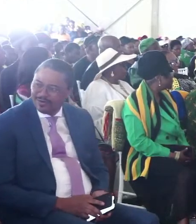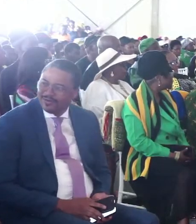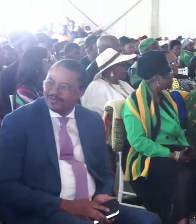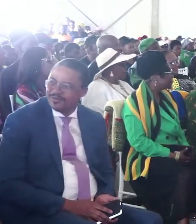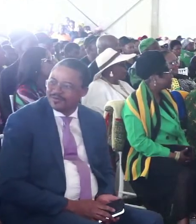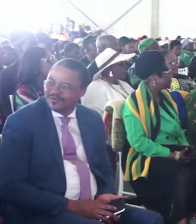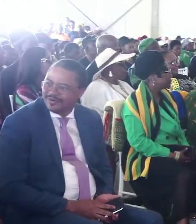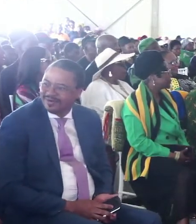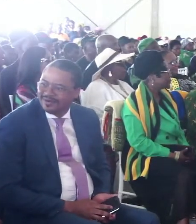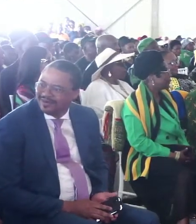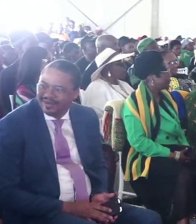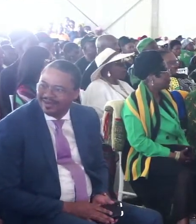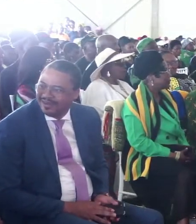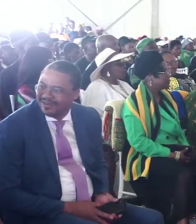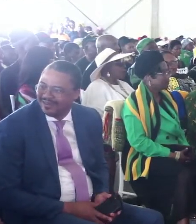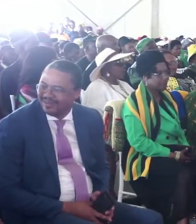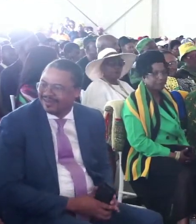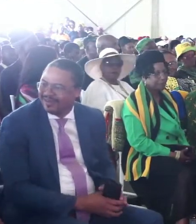Ingathi nomama bayatsho nje.